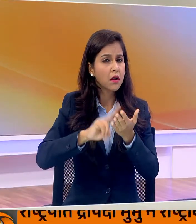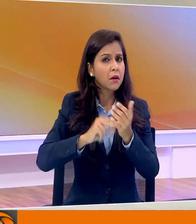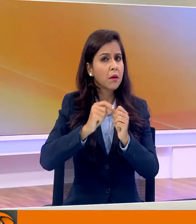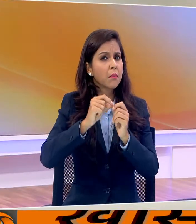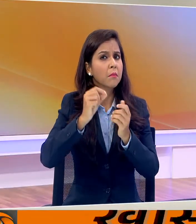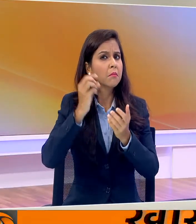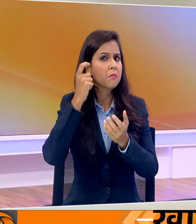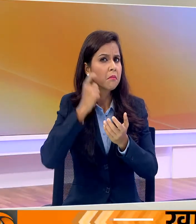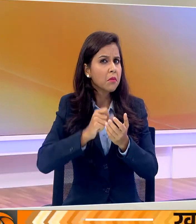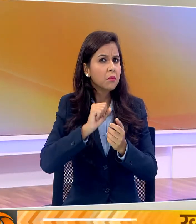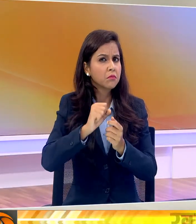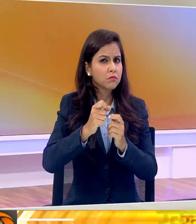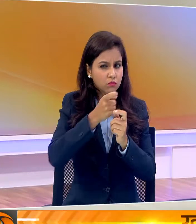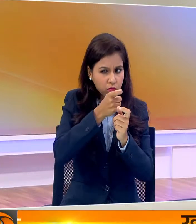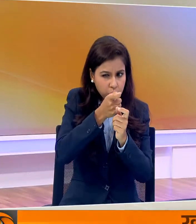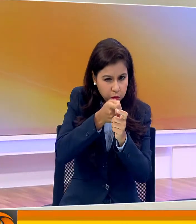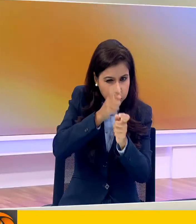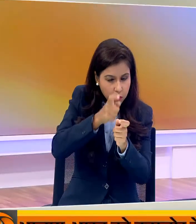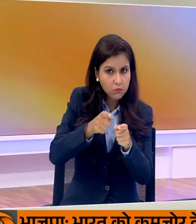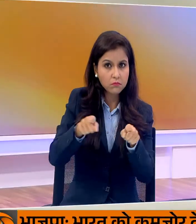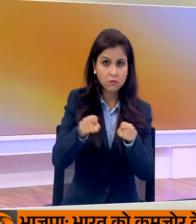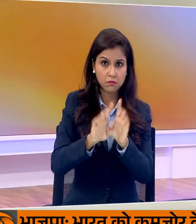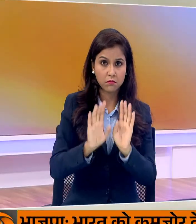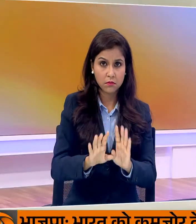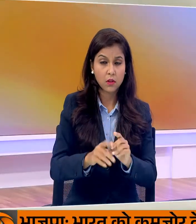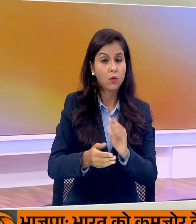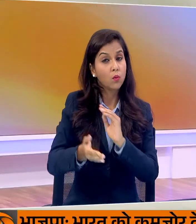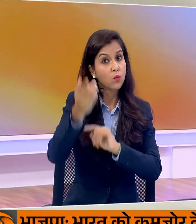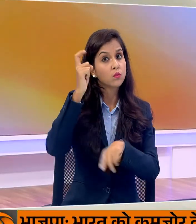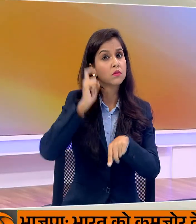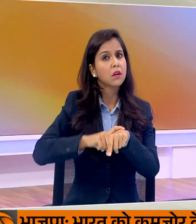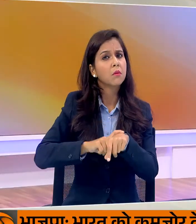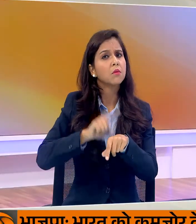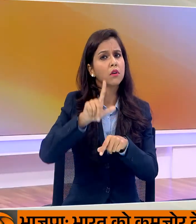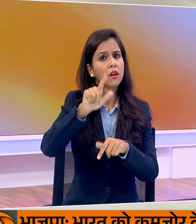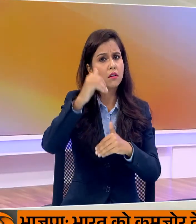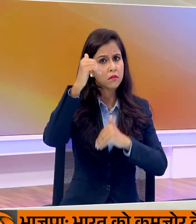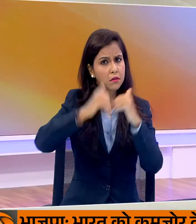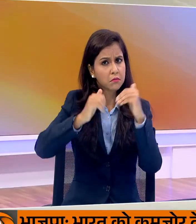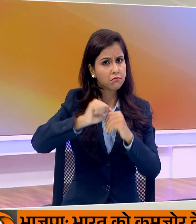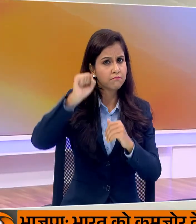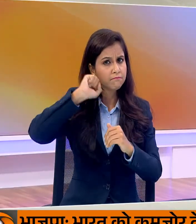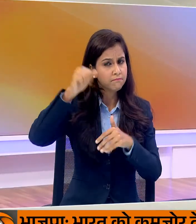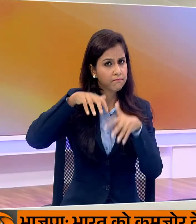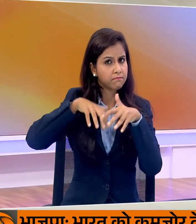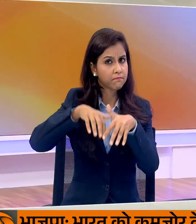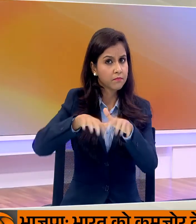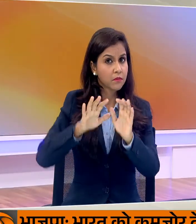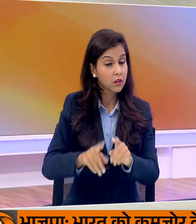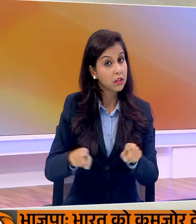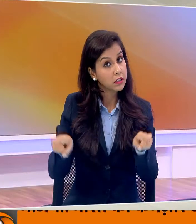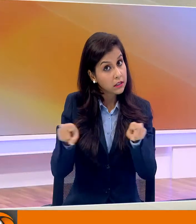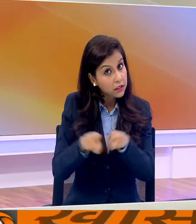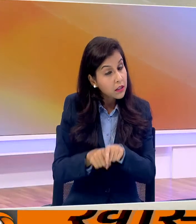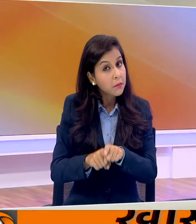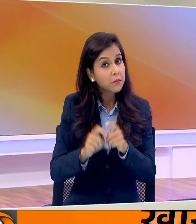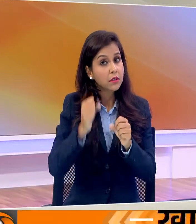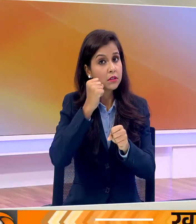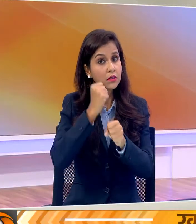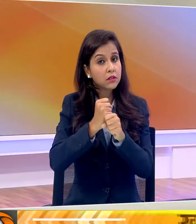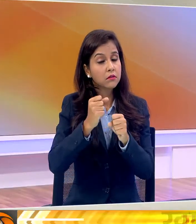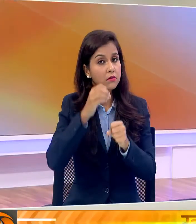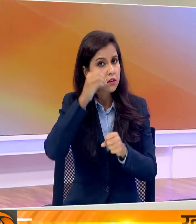की हुंकार रैली को निशाना बनाया गया था। उस समय उनका लोकसभा चुनाव का प्रचार अभियान जारी था और उसी के तहत गांधी मैदान